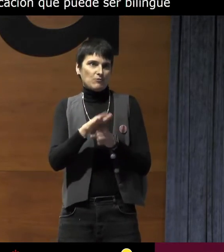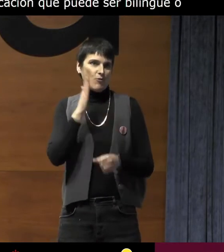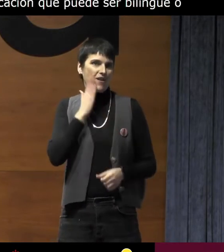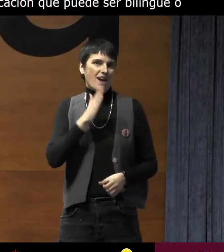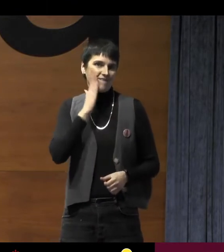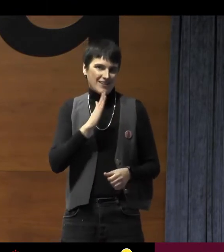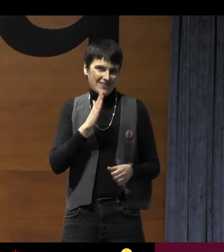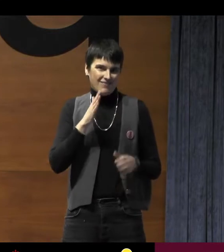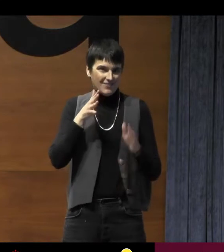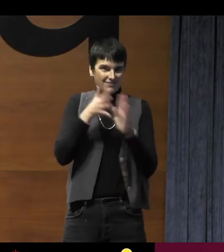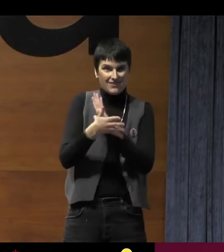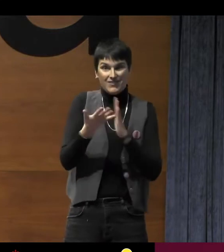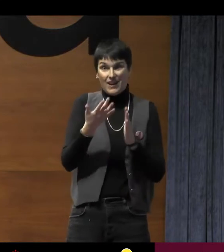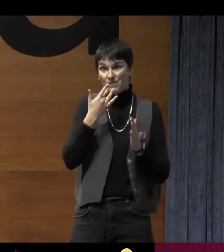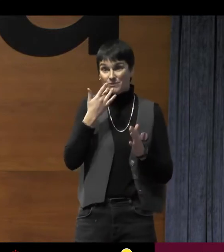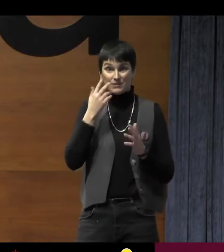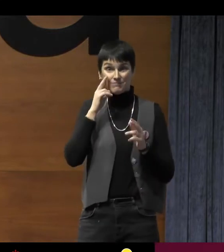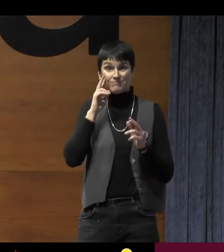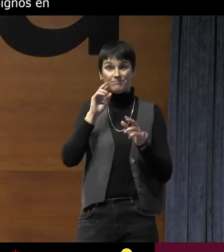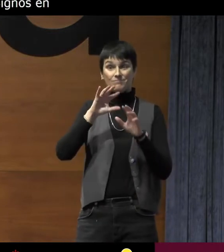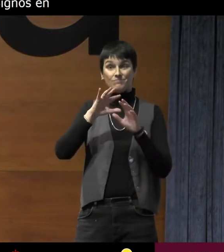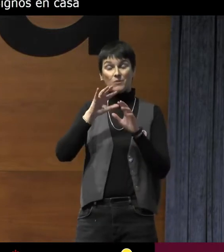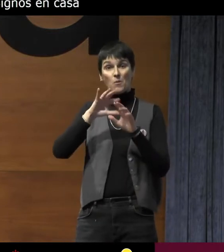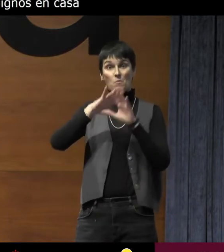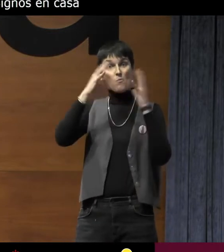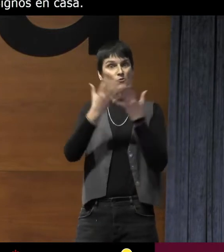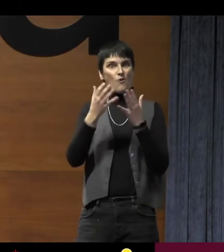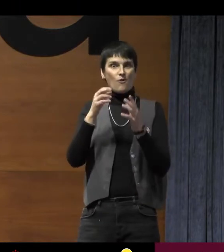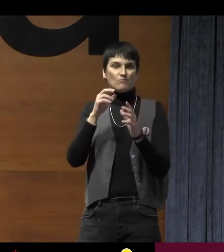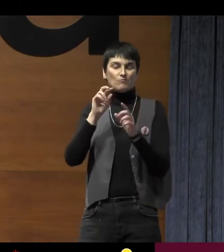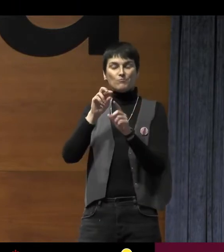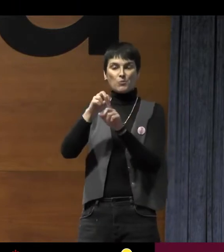La dimensión afectiva